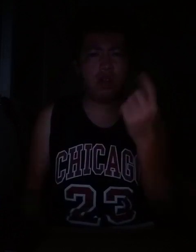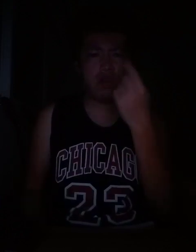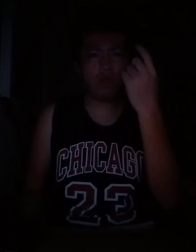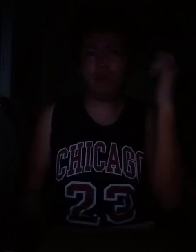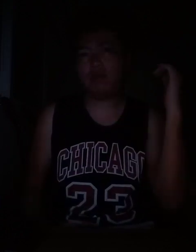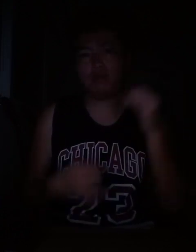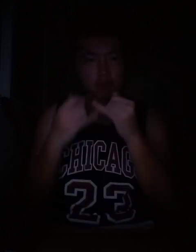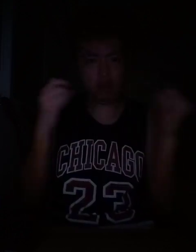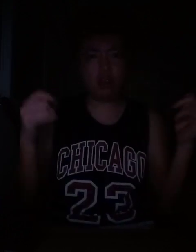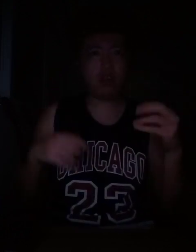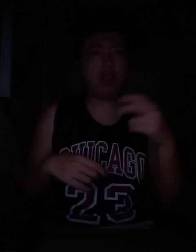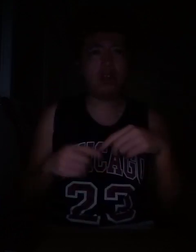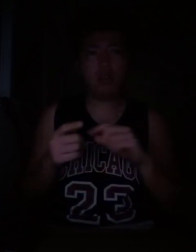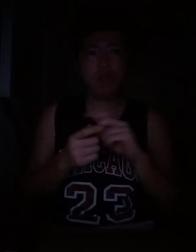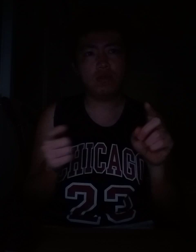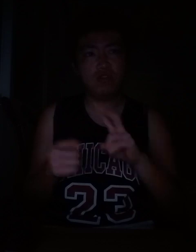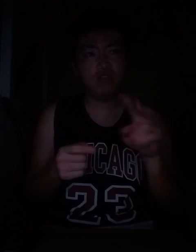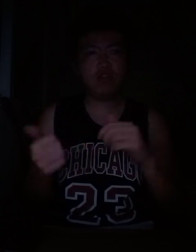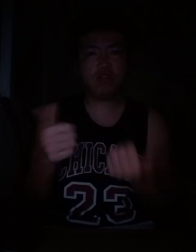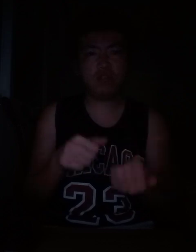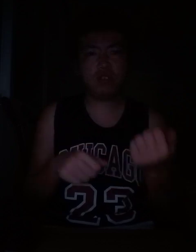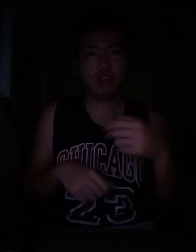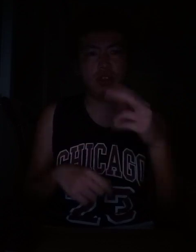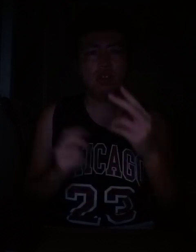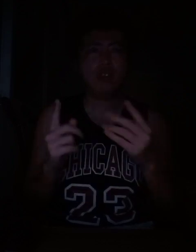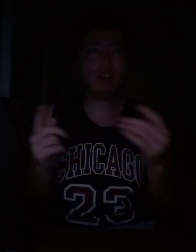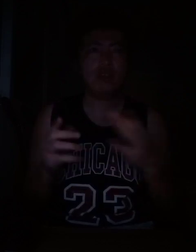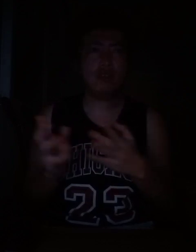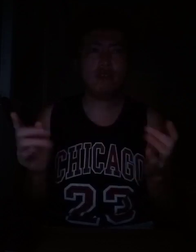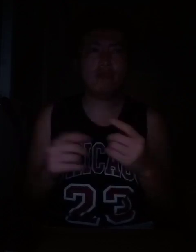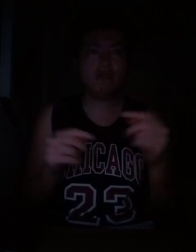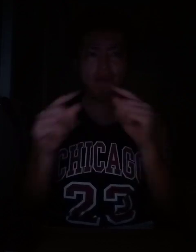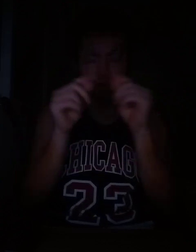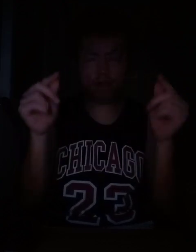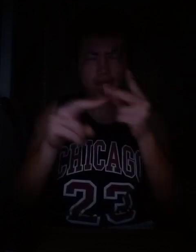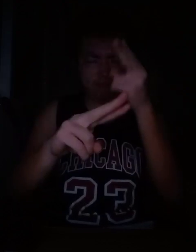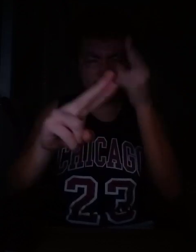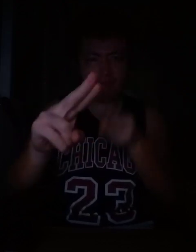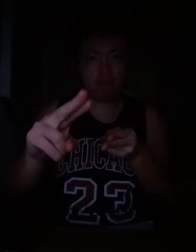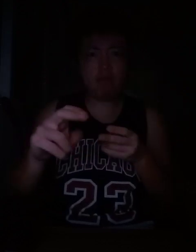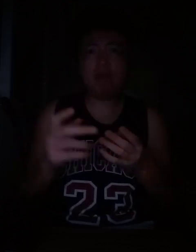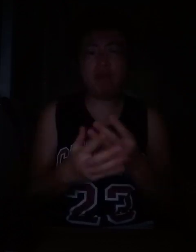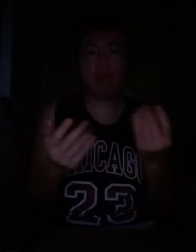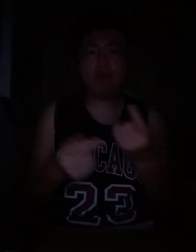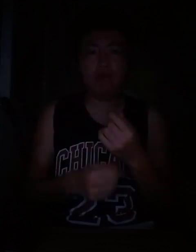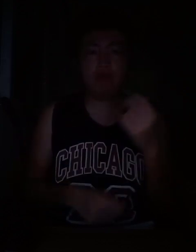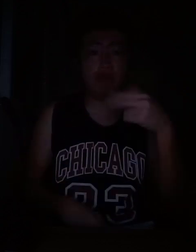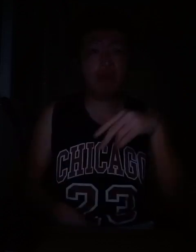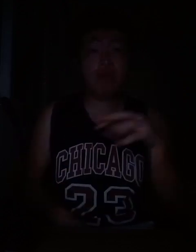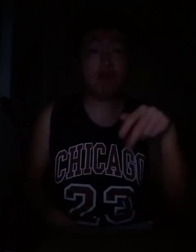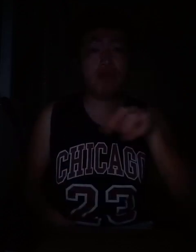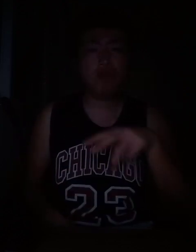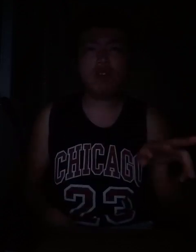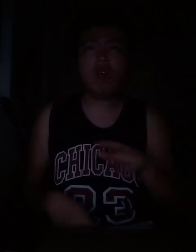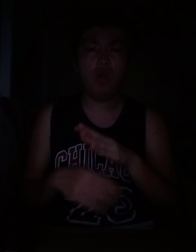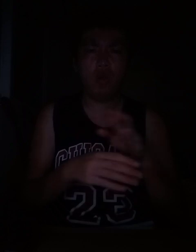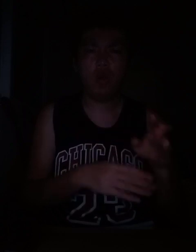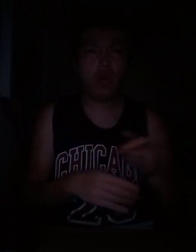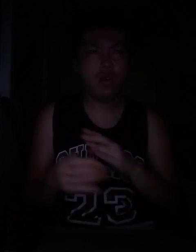속출하고 있습니다. 적어도 2명이 숨지고 110만 가구의 전기가 끊겼습니다. 중국에서는 동북 지역 최대 규모의